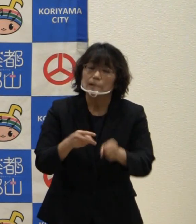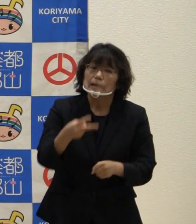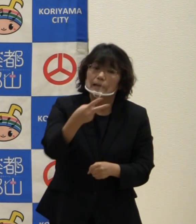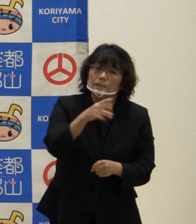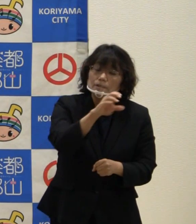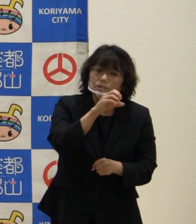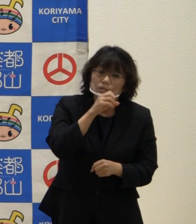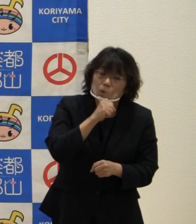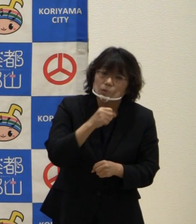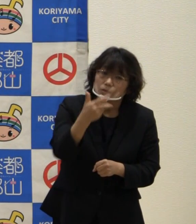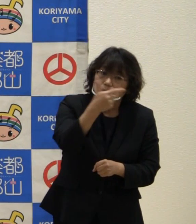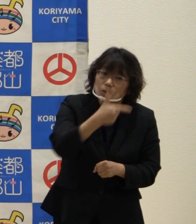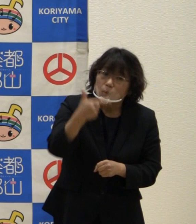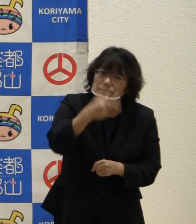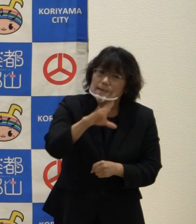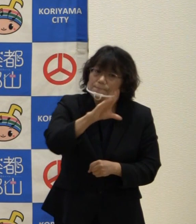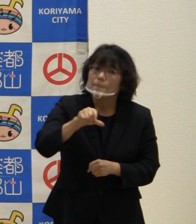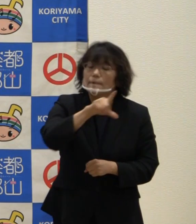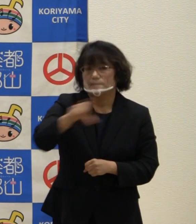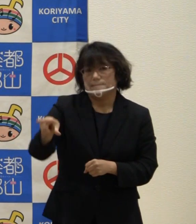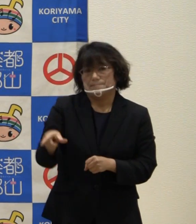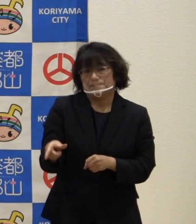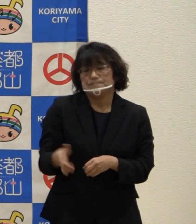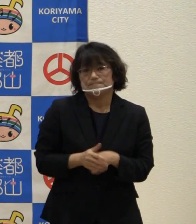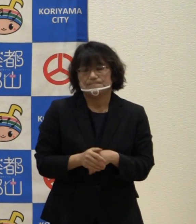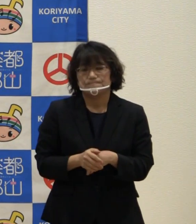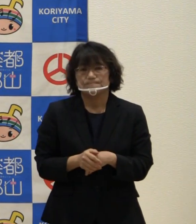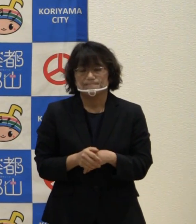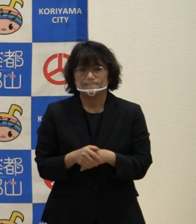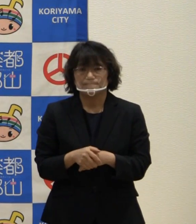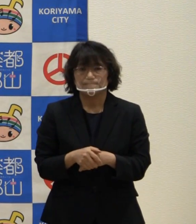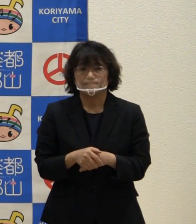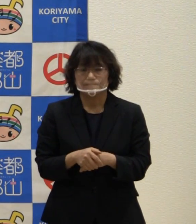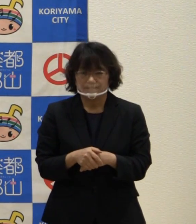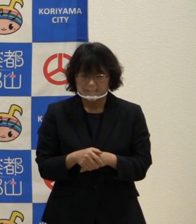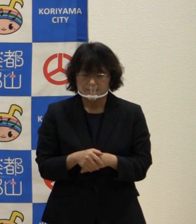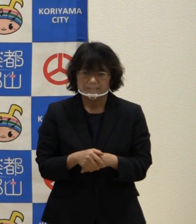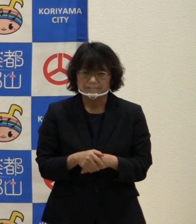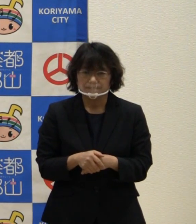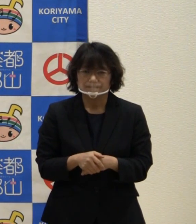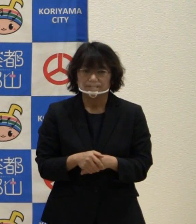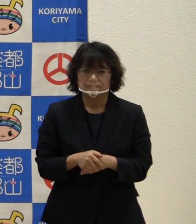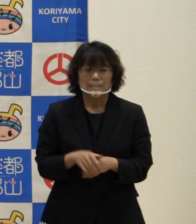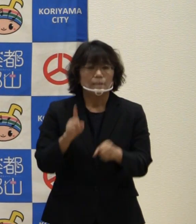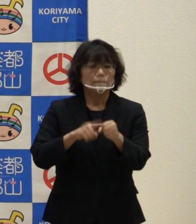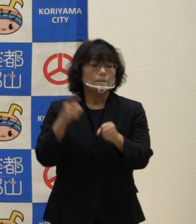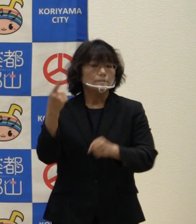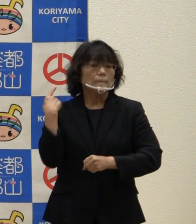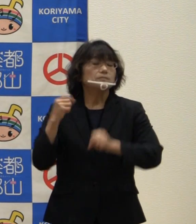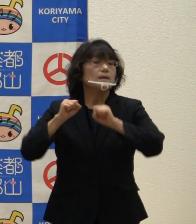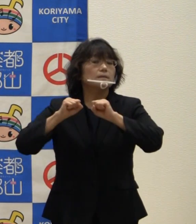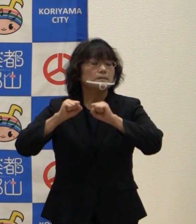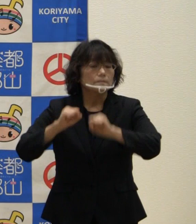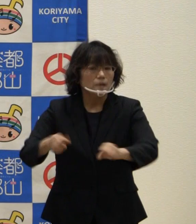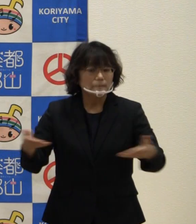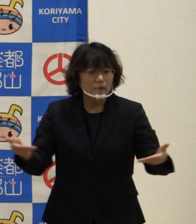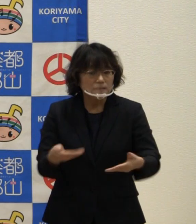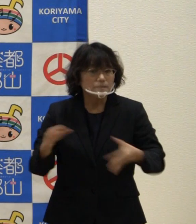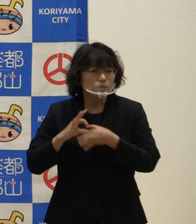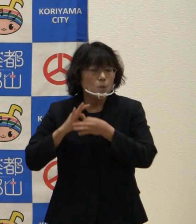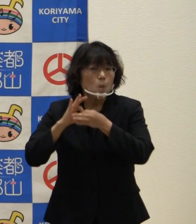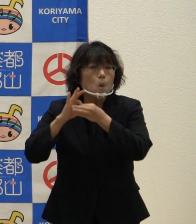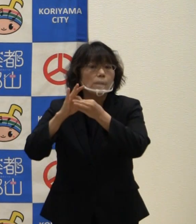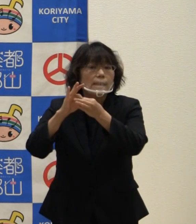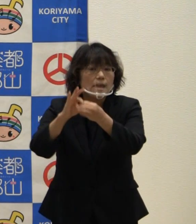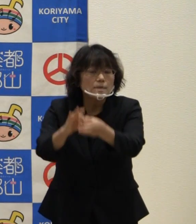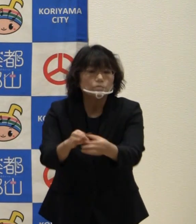が、これは本市独自の固定費支援として令和2年度に実施した事業継続応援給付